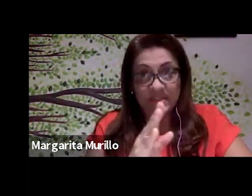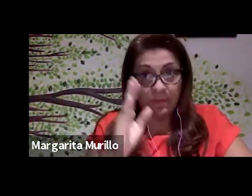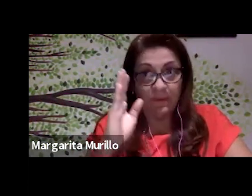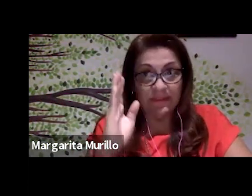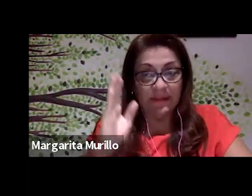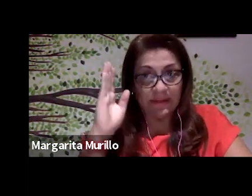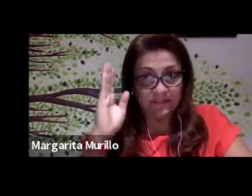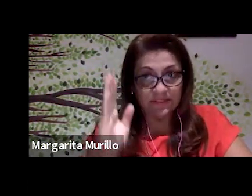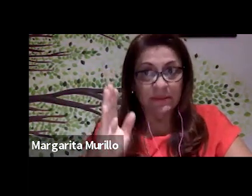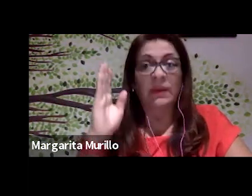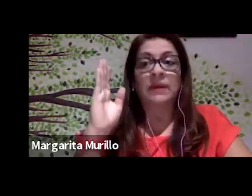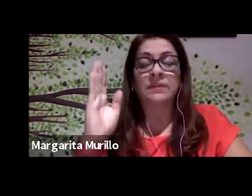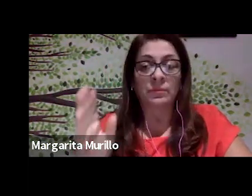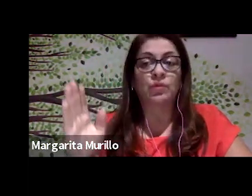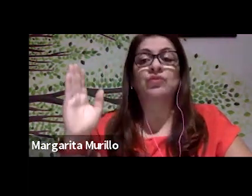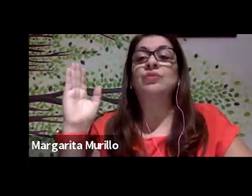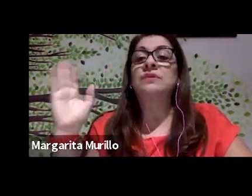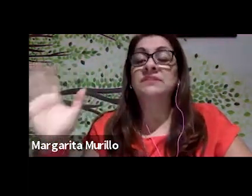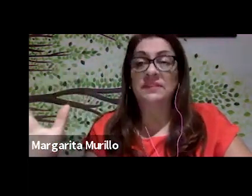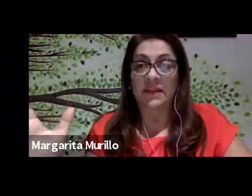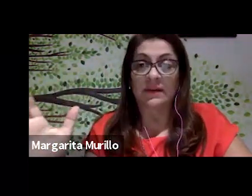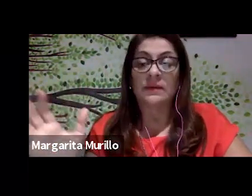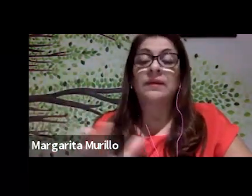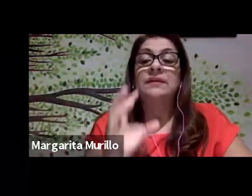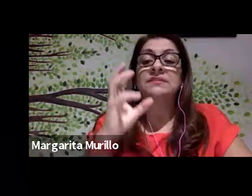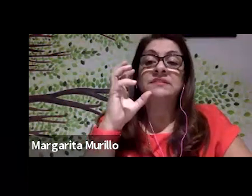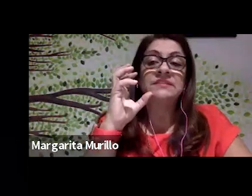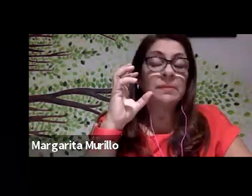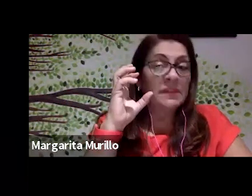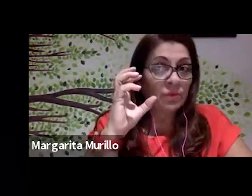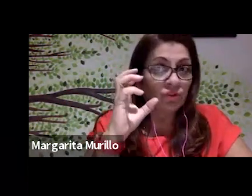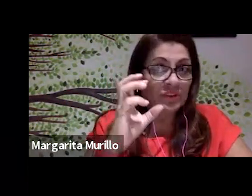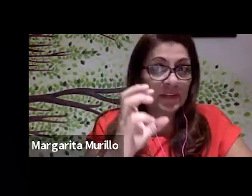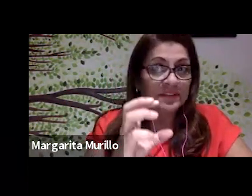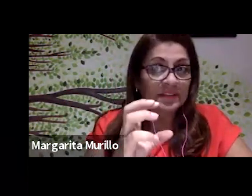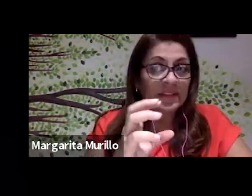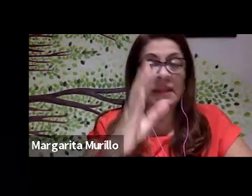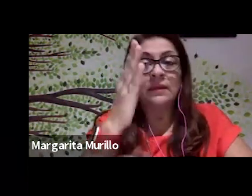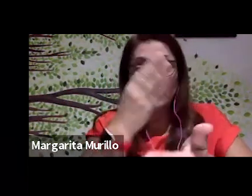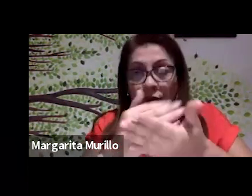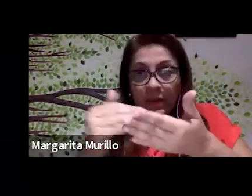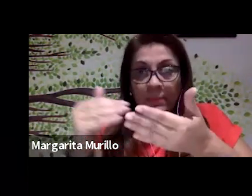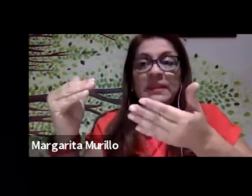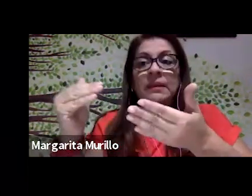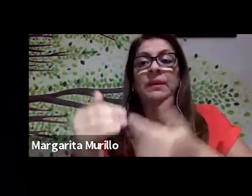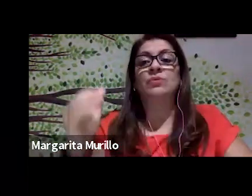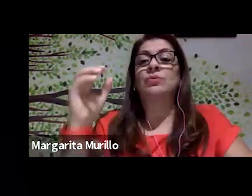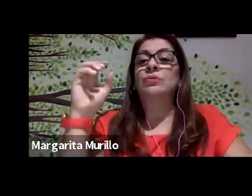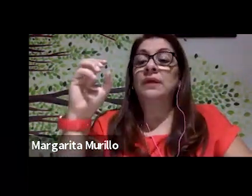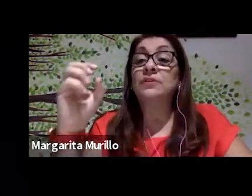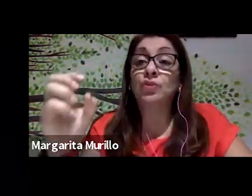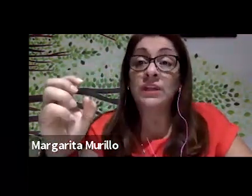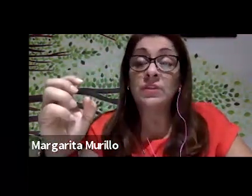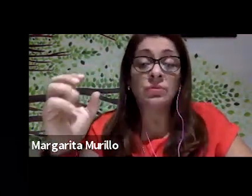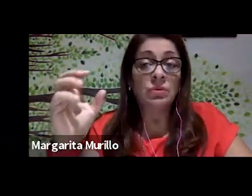a mí se me va a alterar el sistema nervioso central Si el sistema nervioso central se altera con él van de la mano